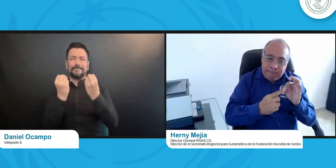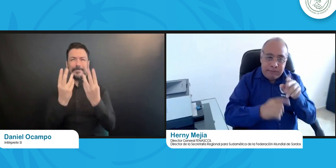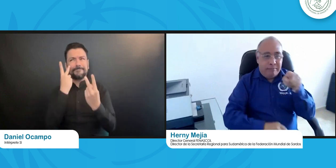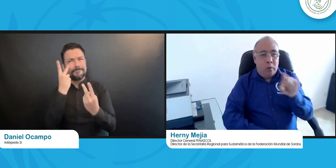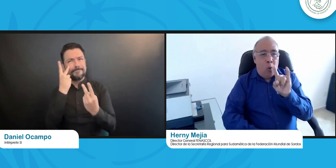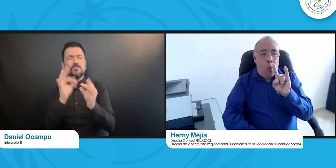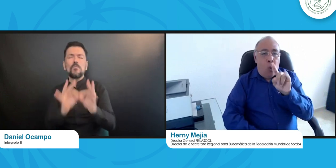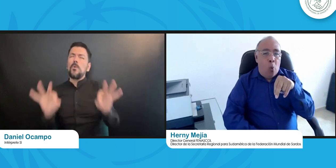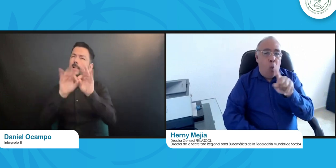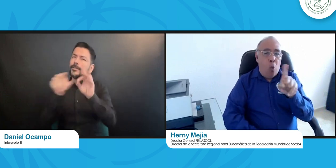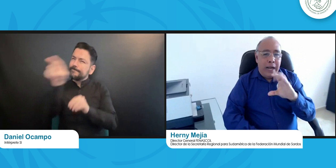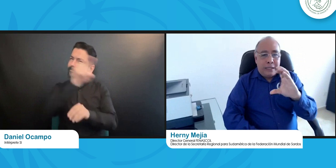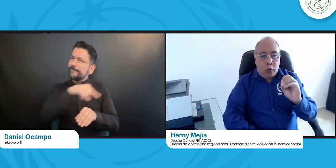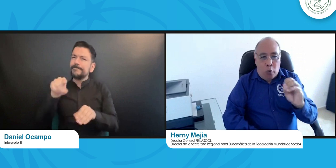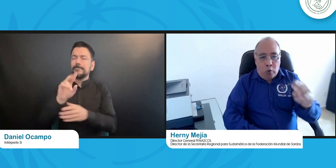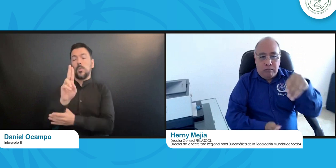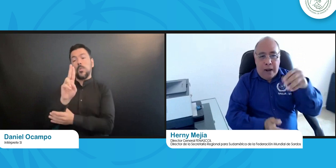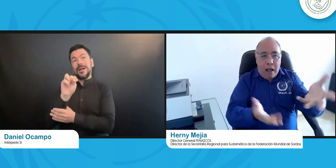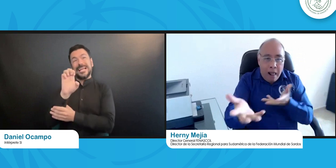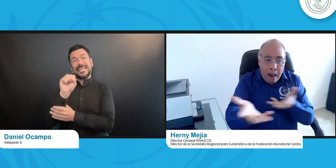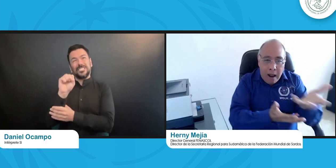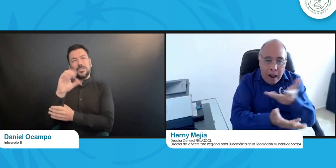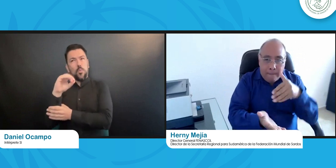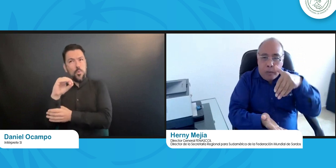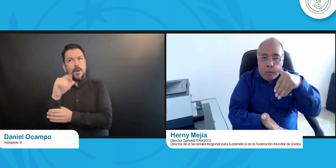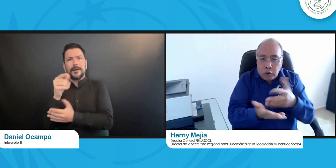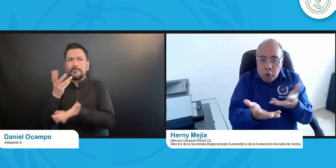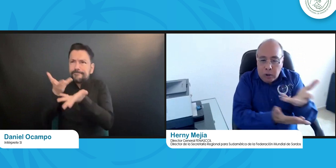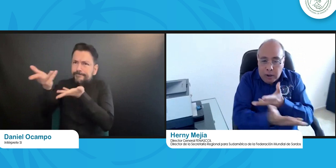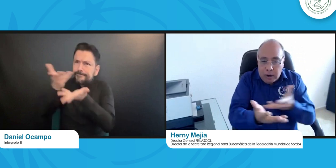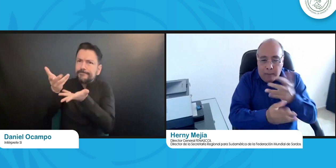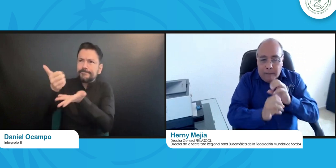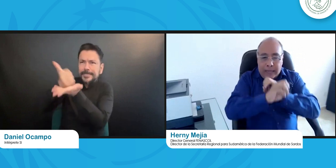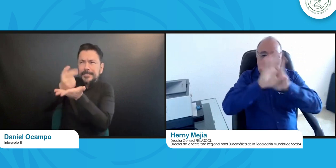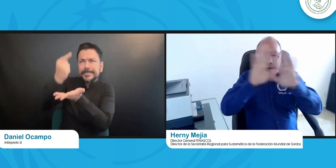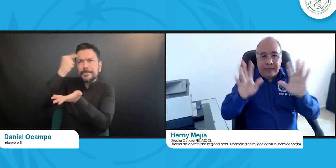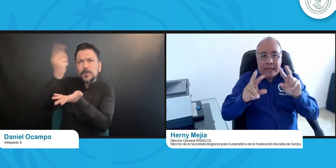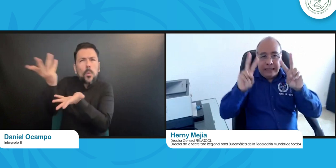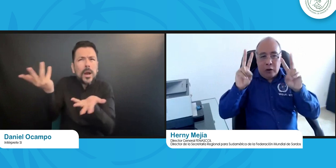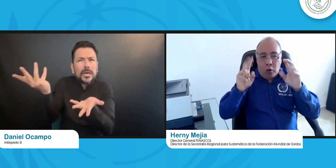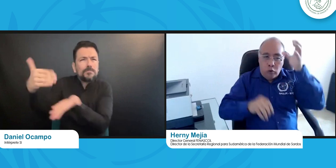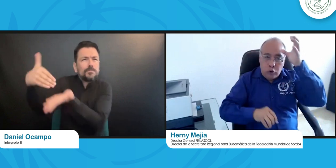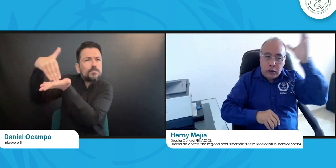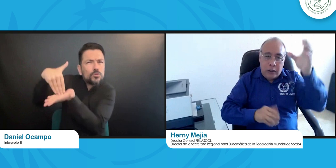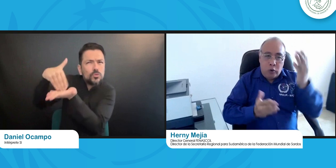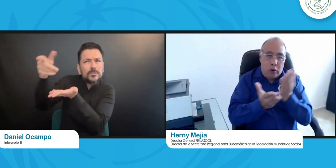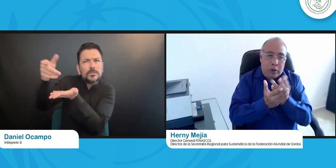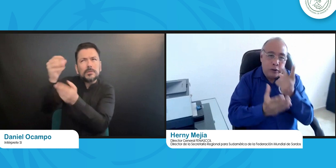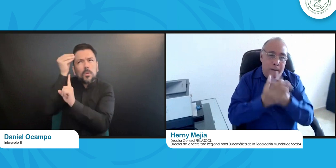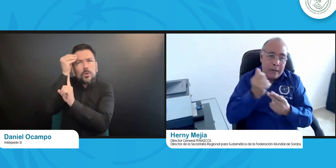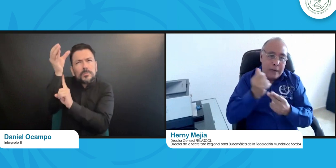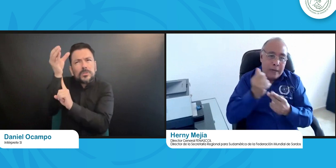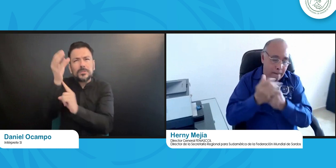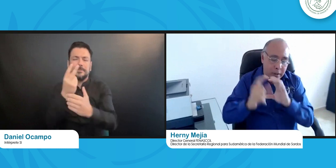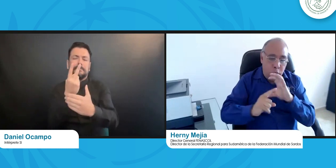y es importante por eso crear mesas de trabajo con la UNESCO en donde podamos generar una posición